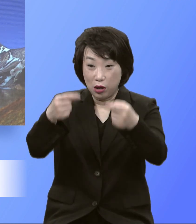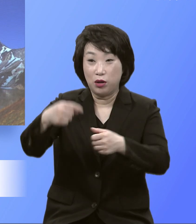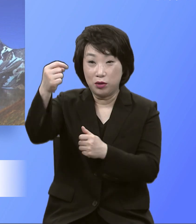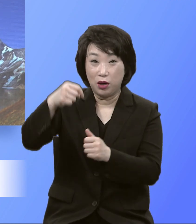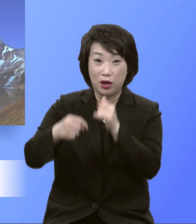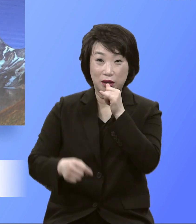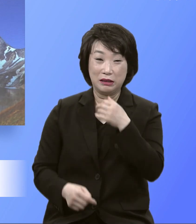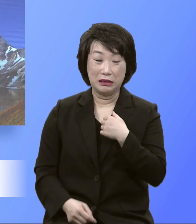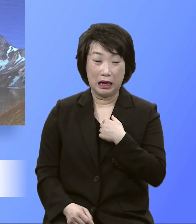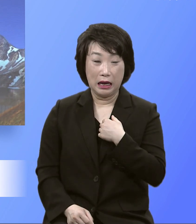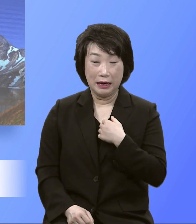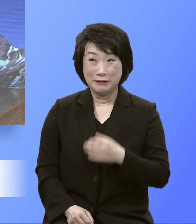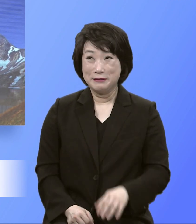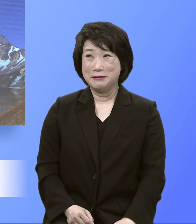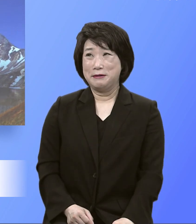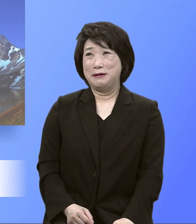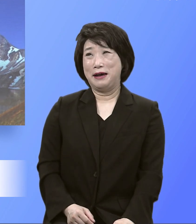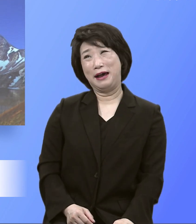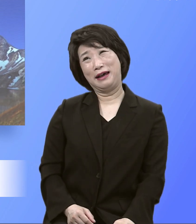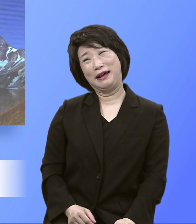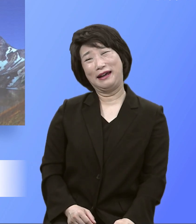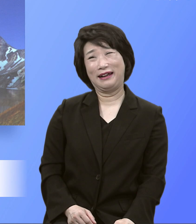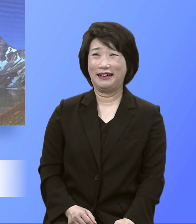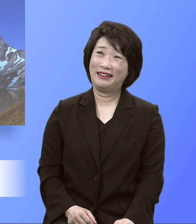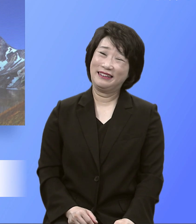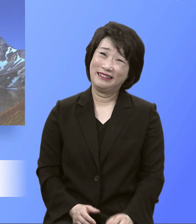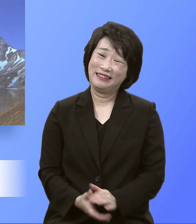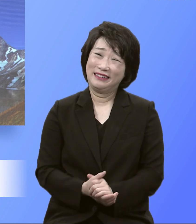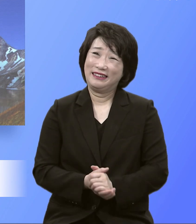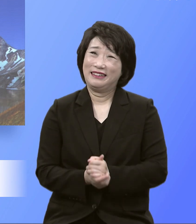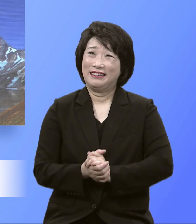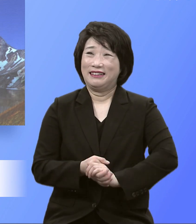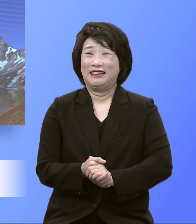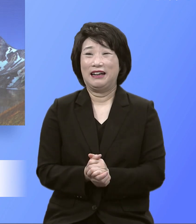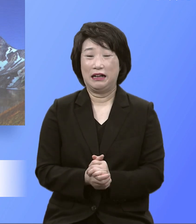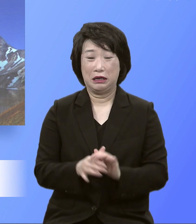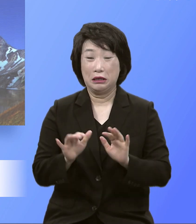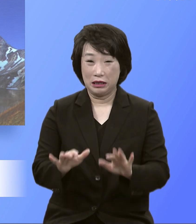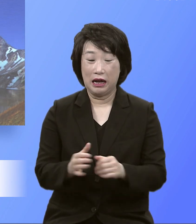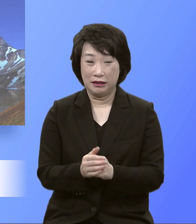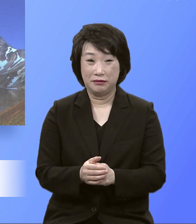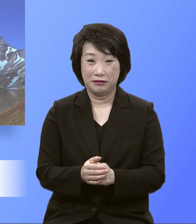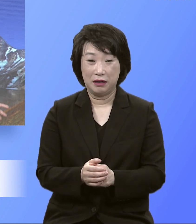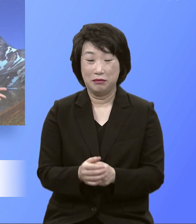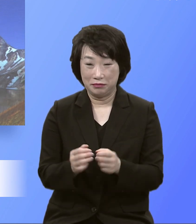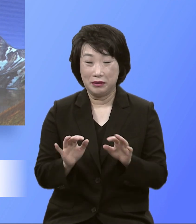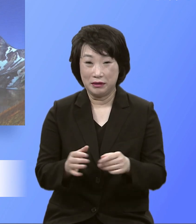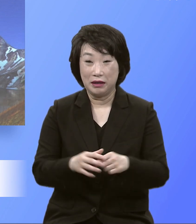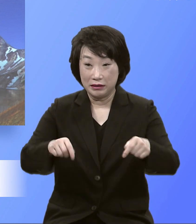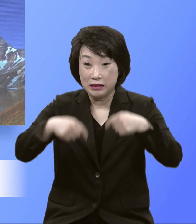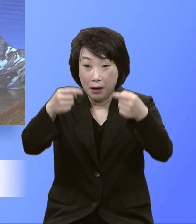나가래요. 참 보통 문제가 아니네. 그래 갔더니